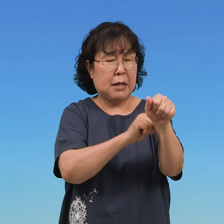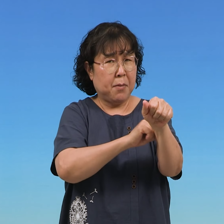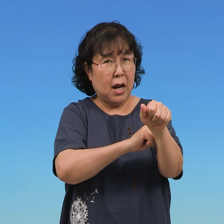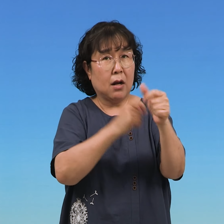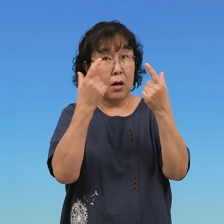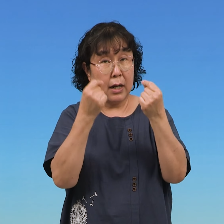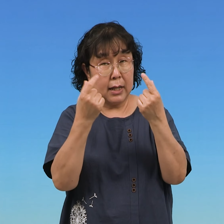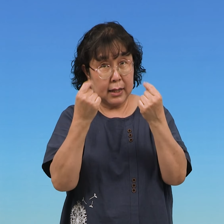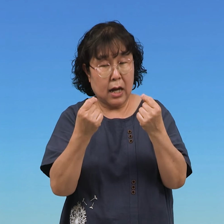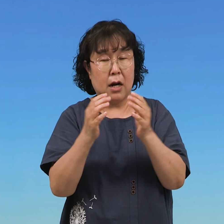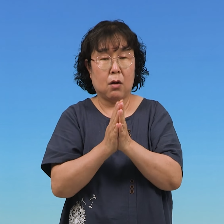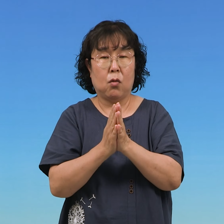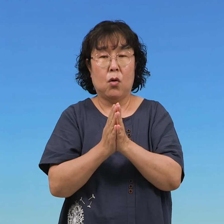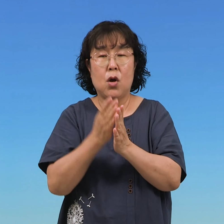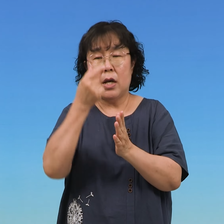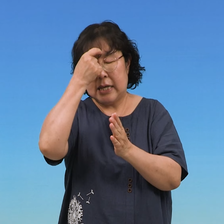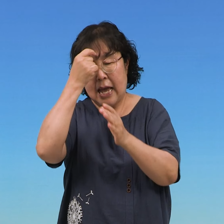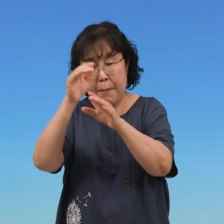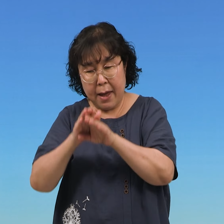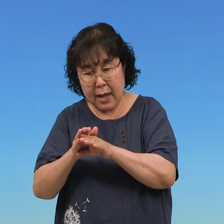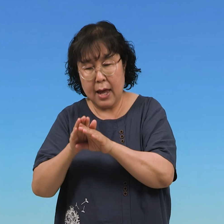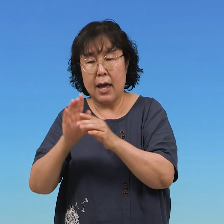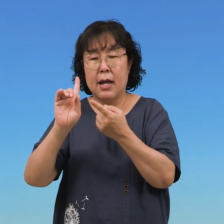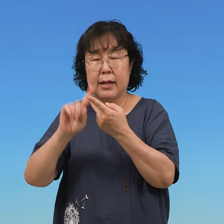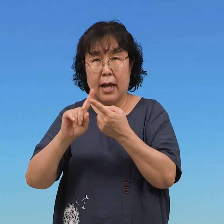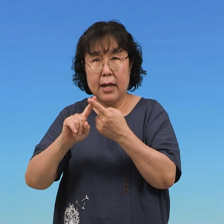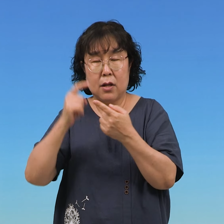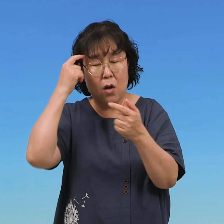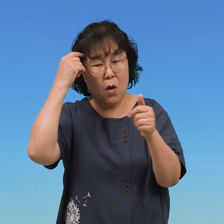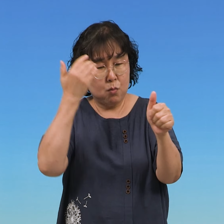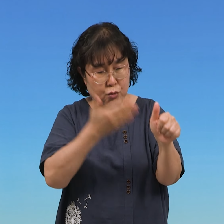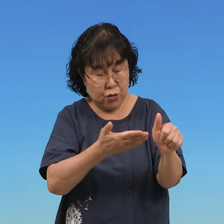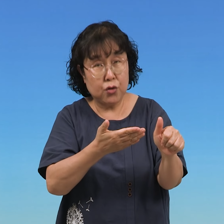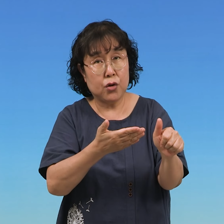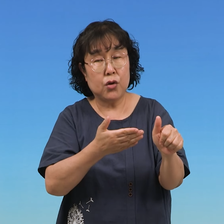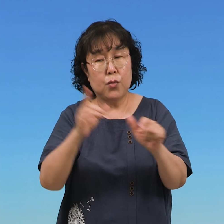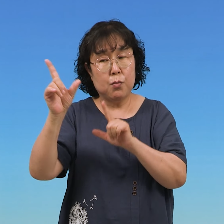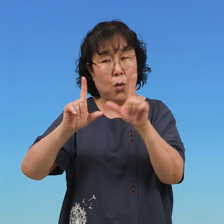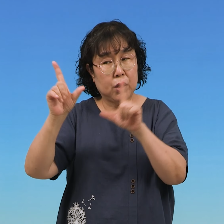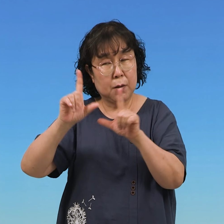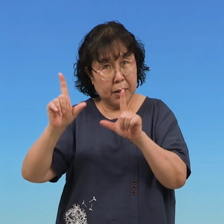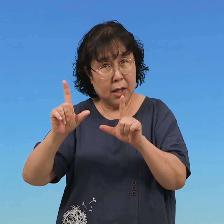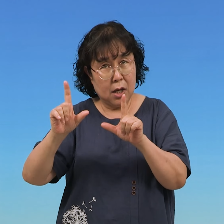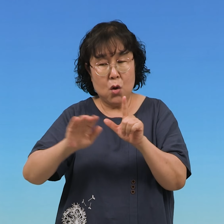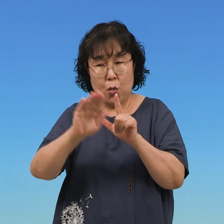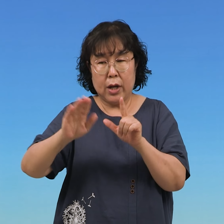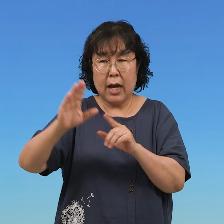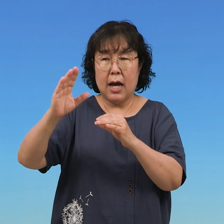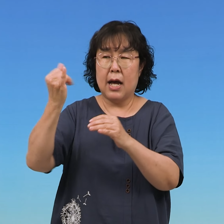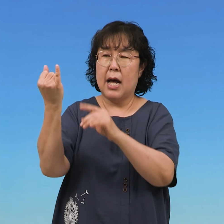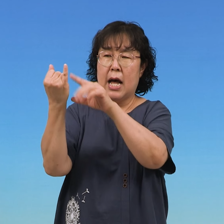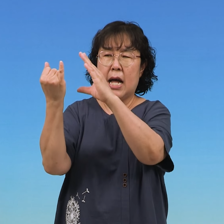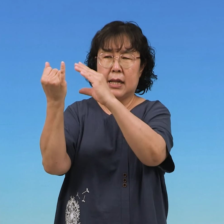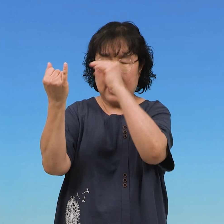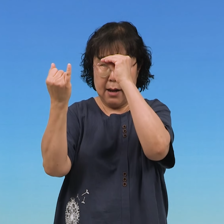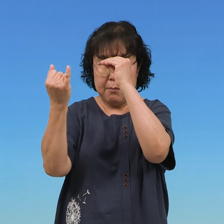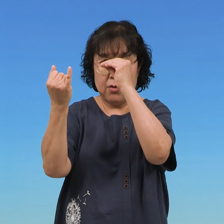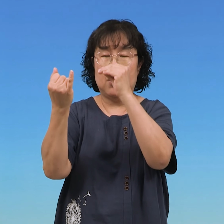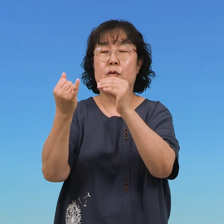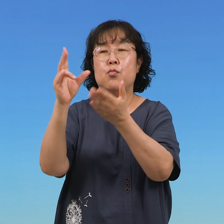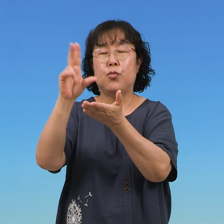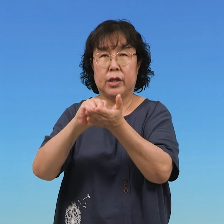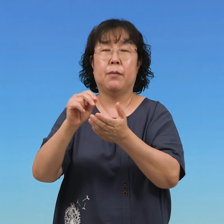그리고는 본질을 가지고 꺼내는 이 태도, 이게 우리가 추구해야 되는 가장 기본적인